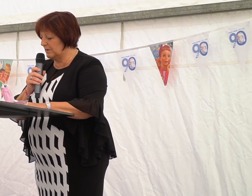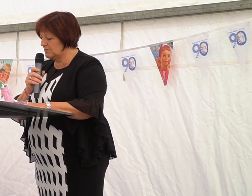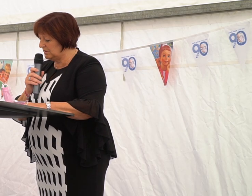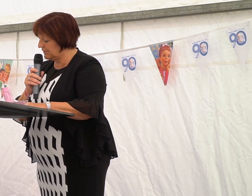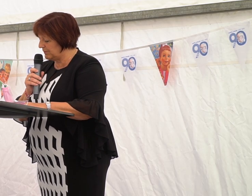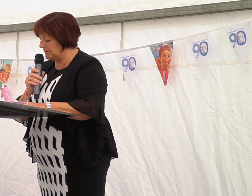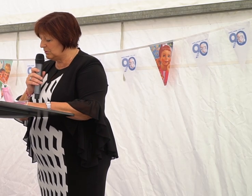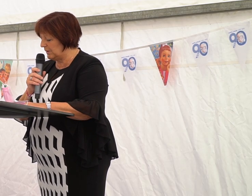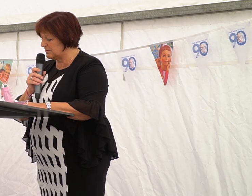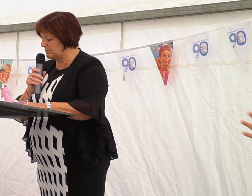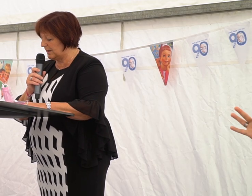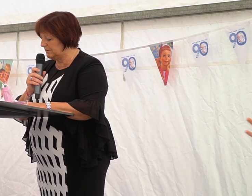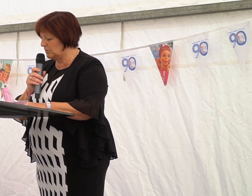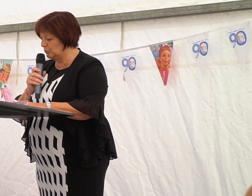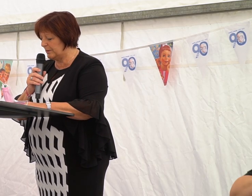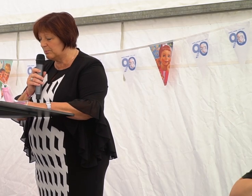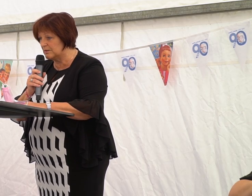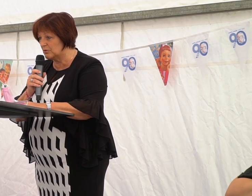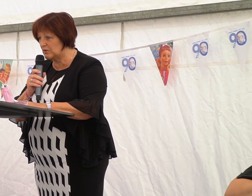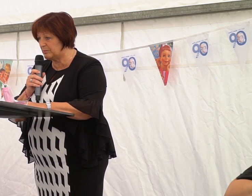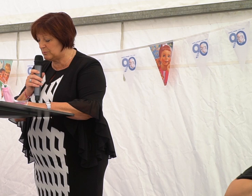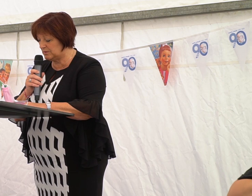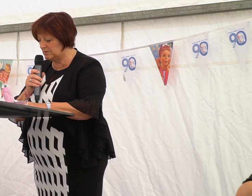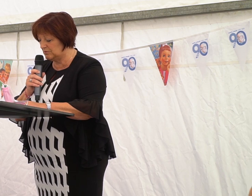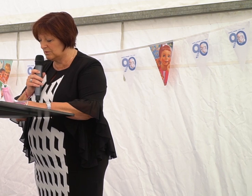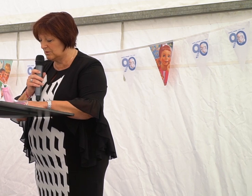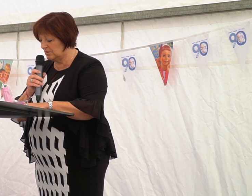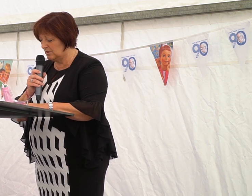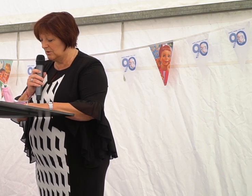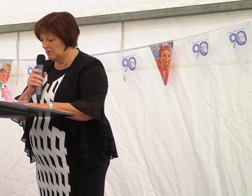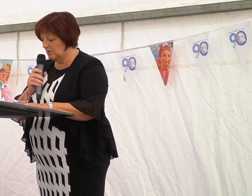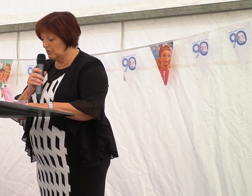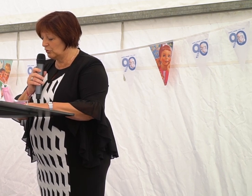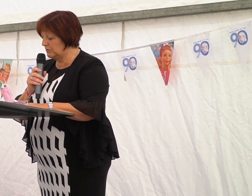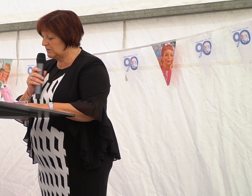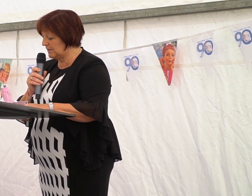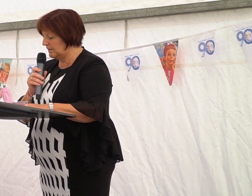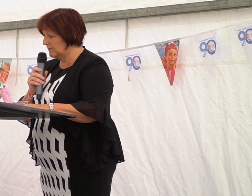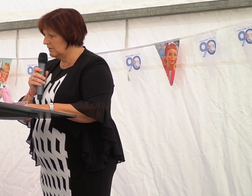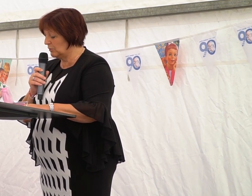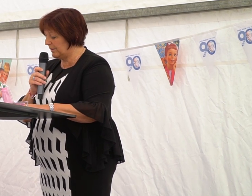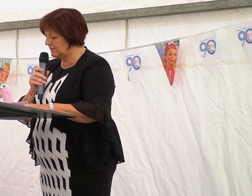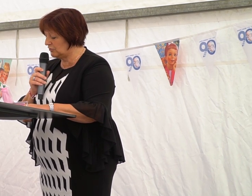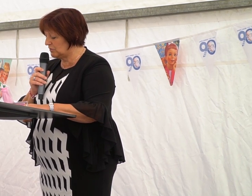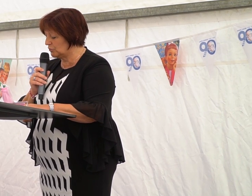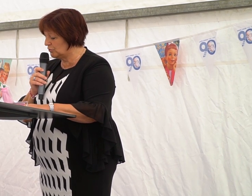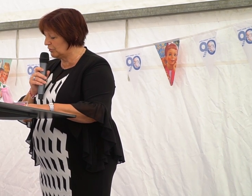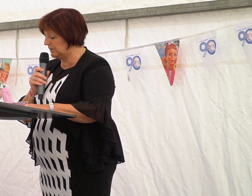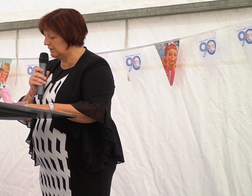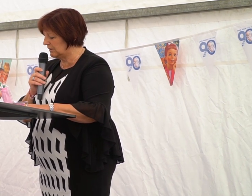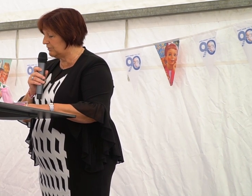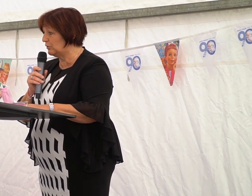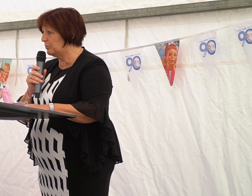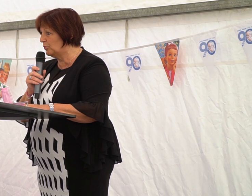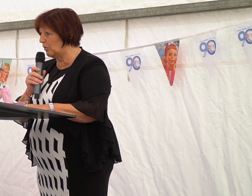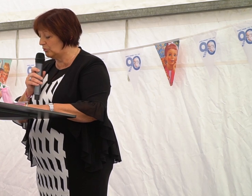Je remercie la famille de Marcel Marlier de nous permettre cette perspective. Je lui sais gré de partager son